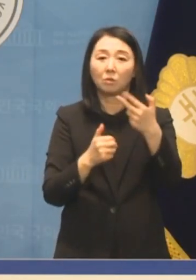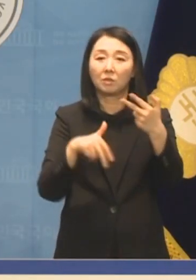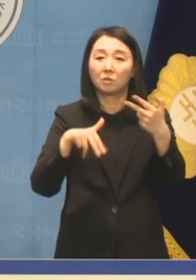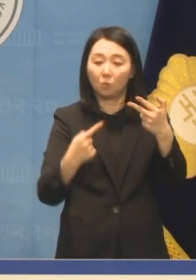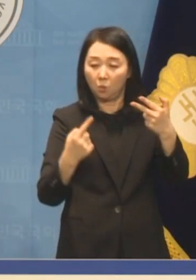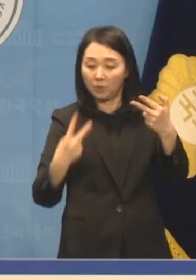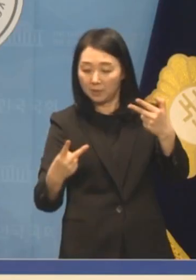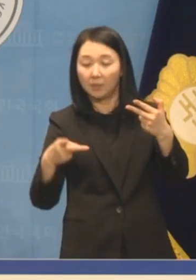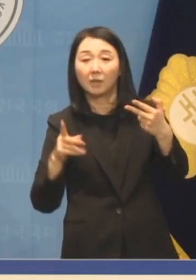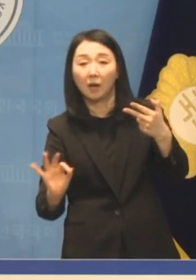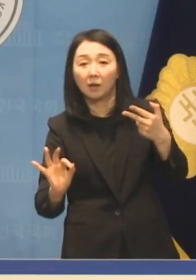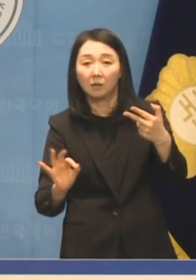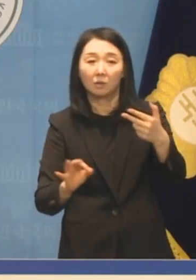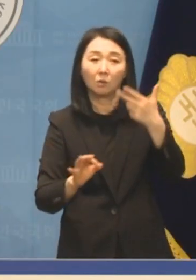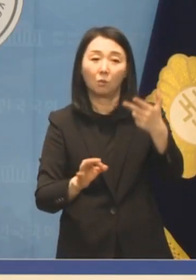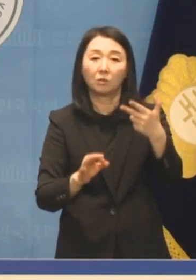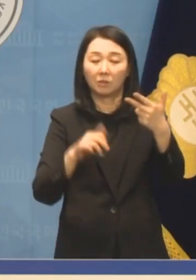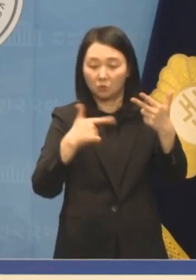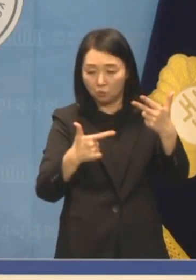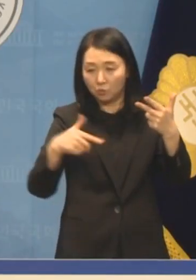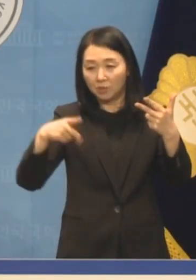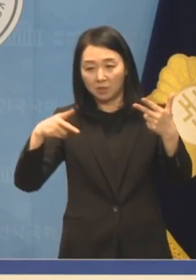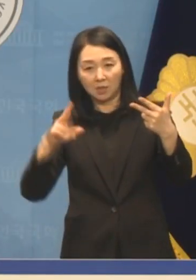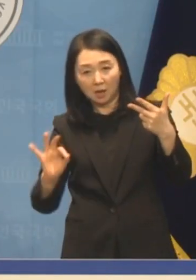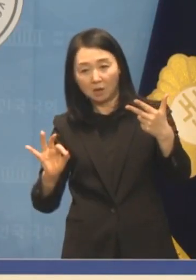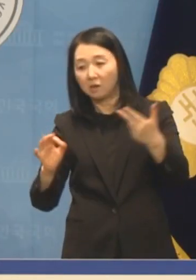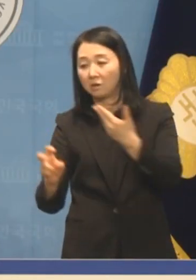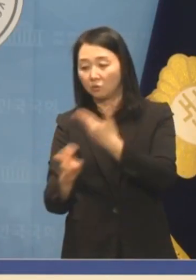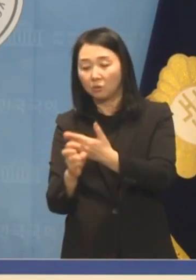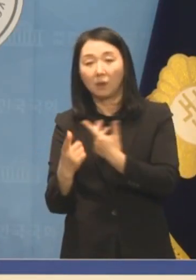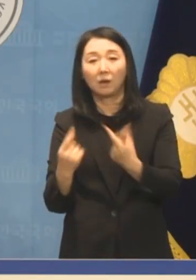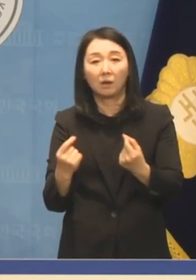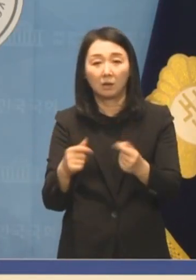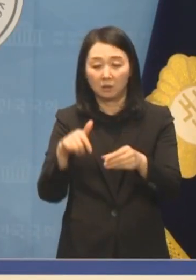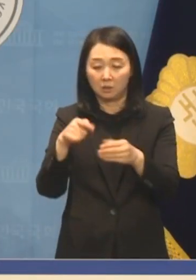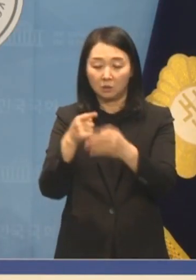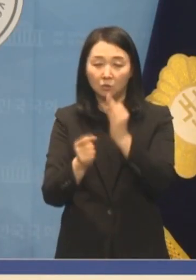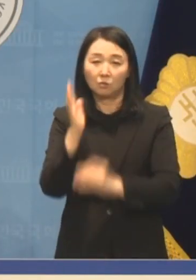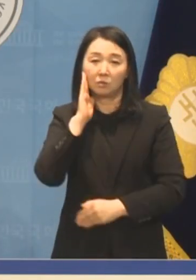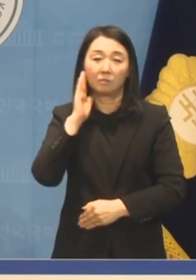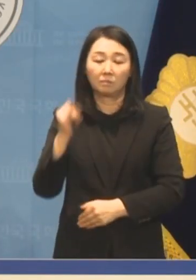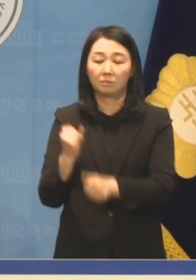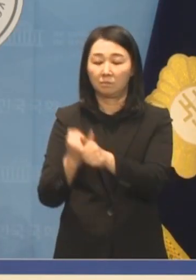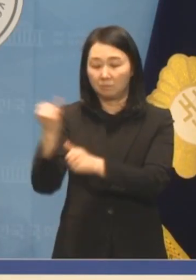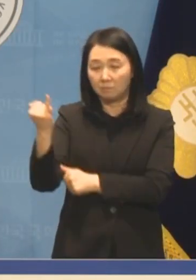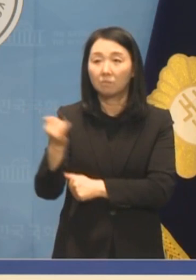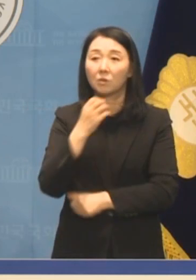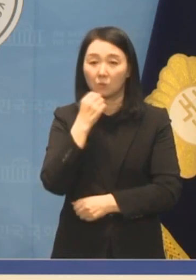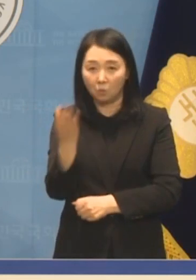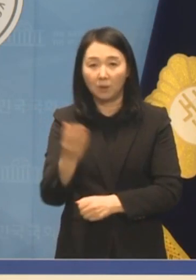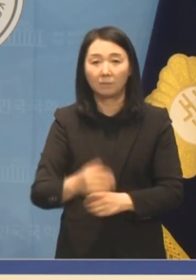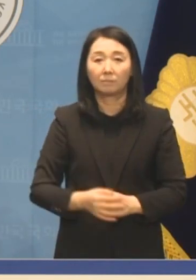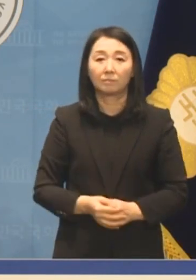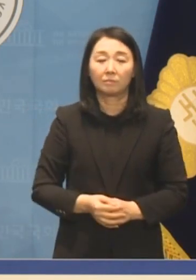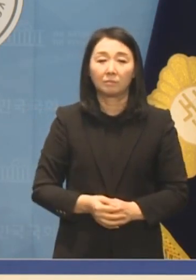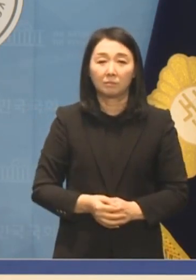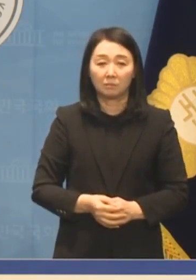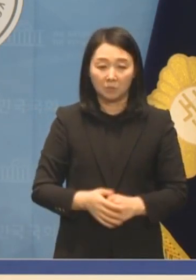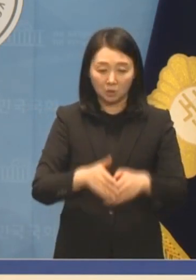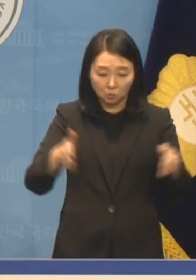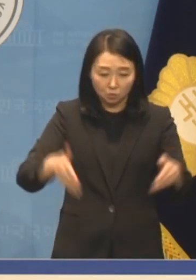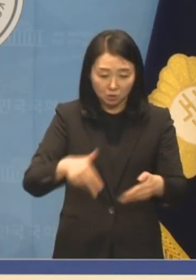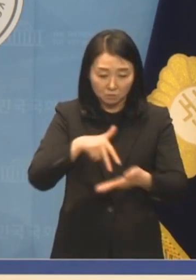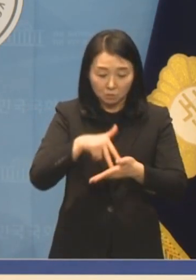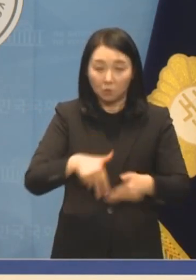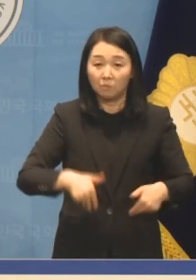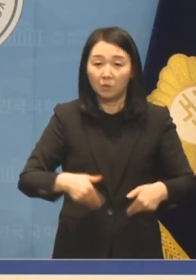제2항, 제57조의 6 제2항 위반으로 윤석열과 김건희를 고발한다. 중립 의무를 지켜야